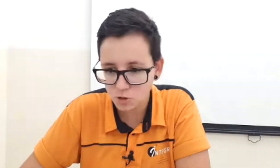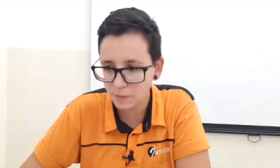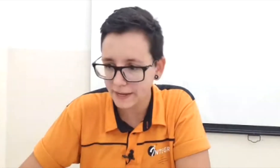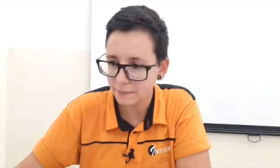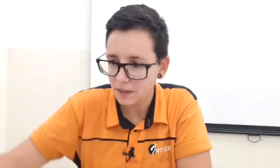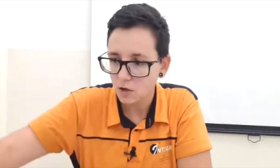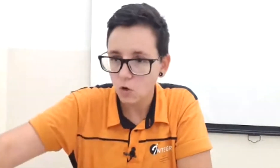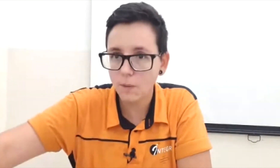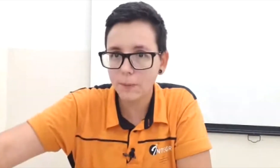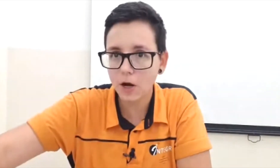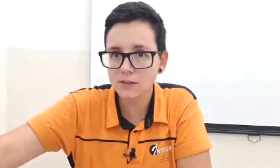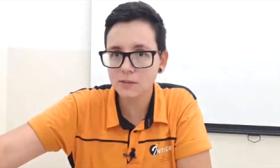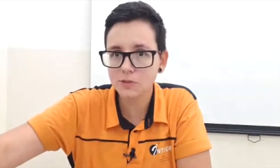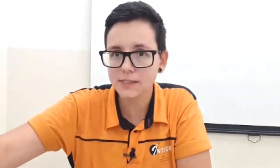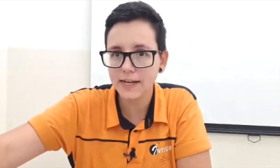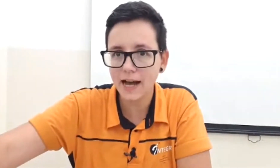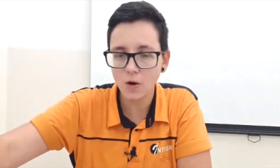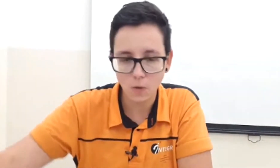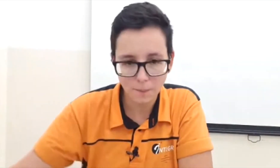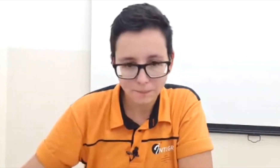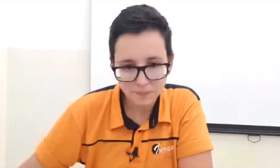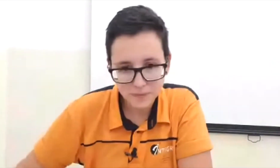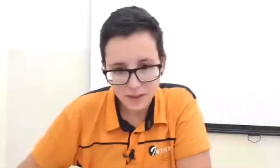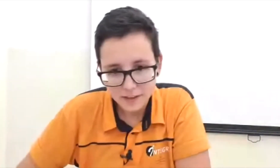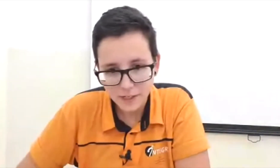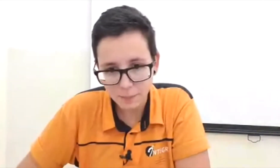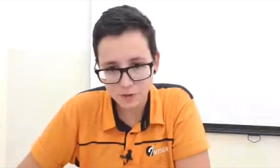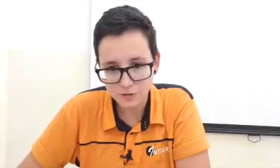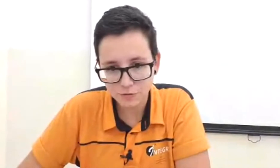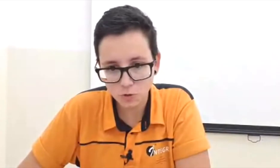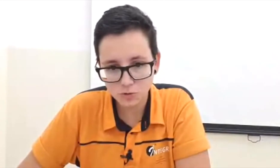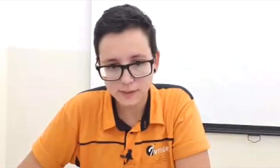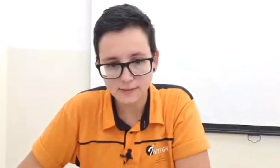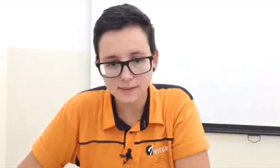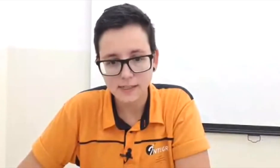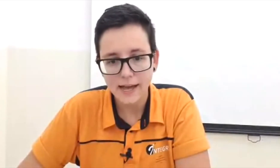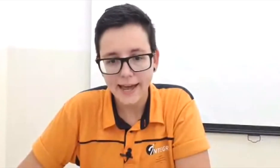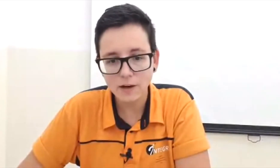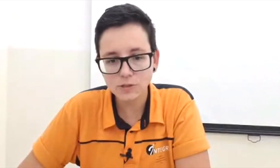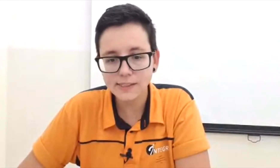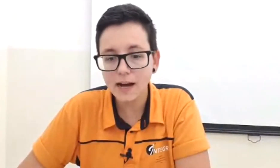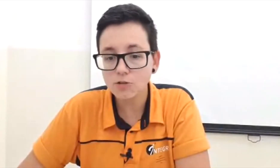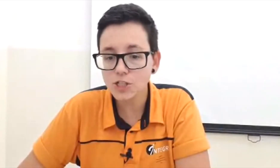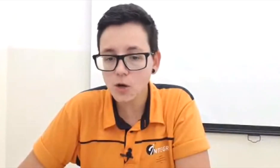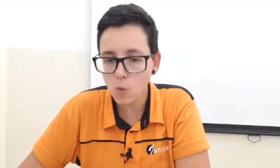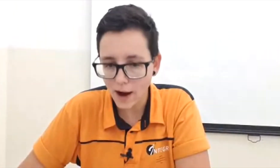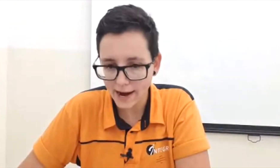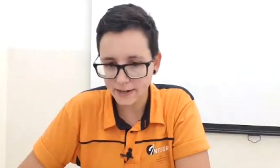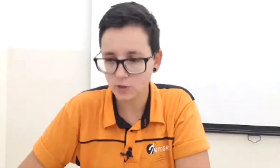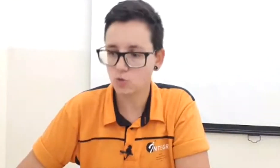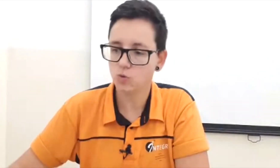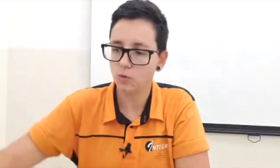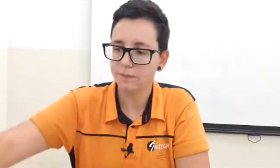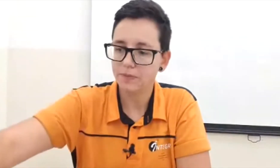Muito bem. O próximo sinal, depois de frutas, é o sinal de quarto.